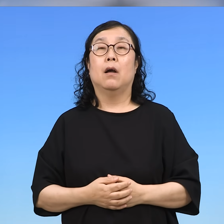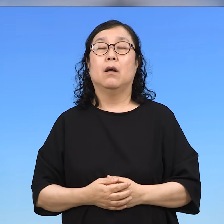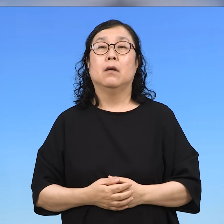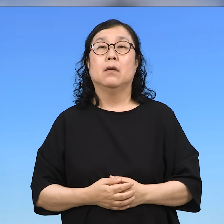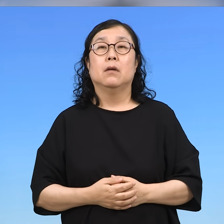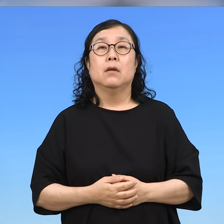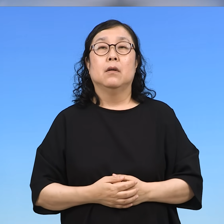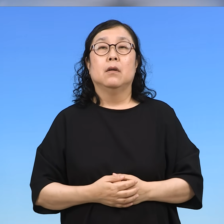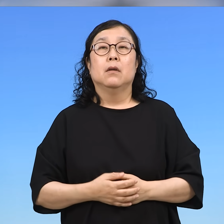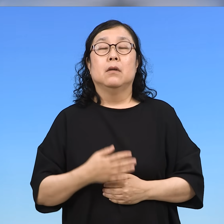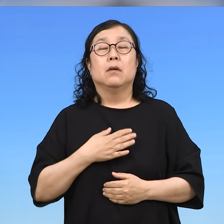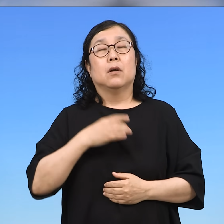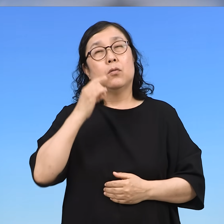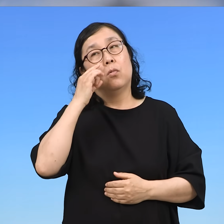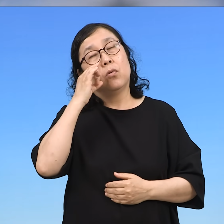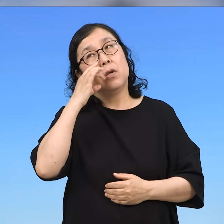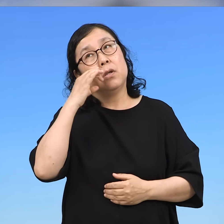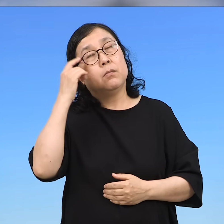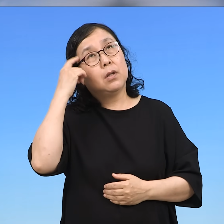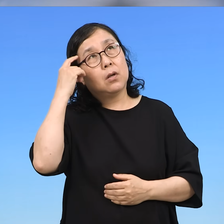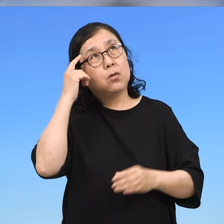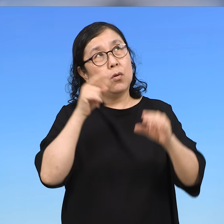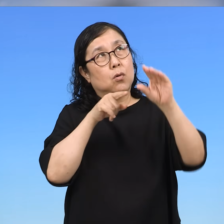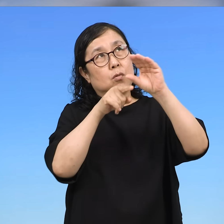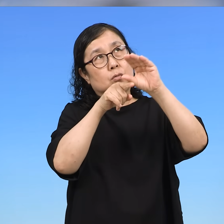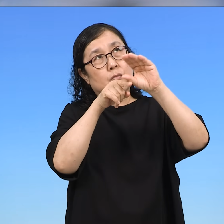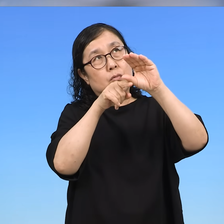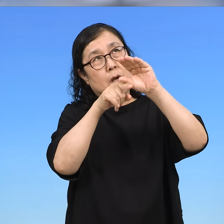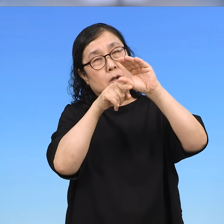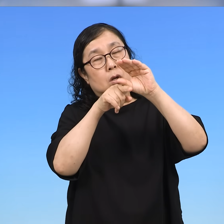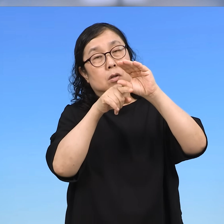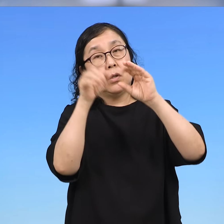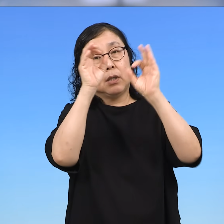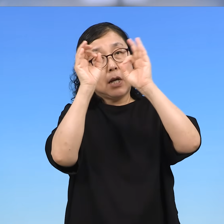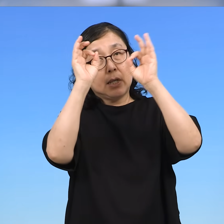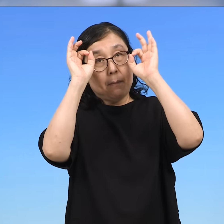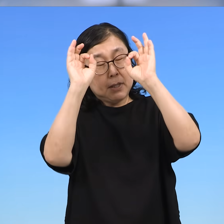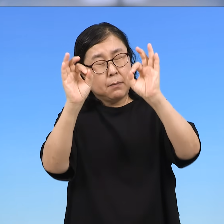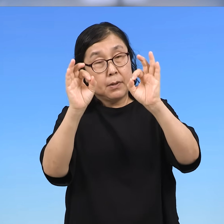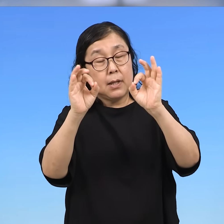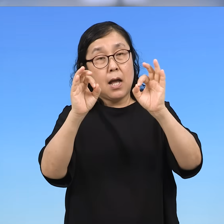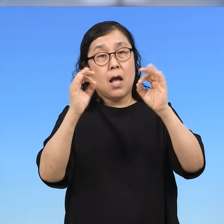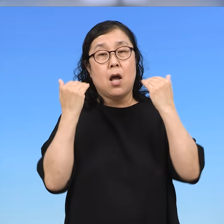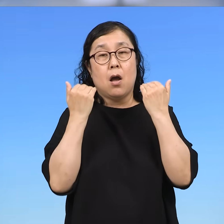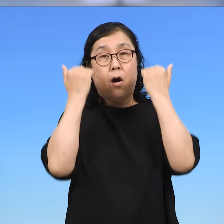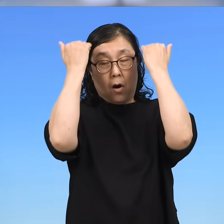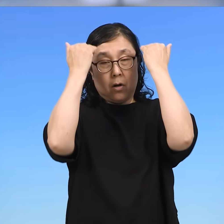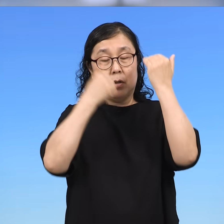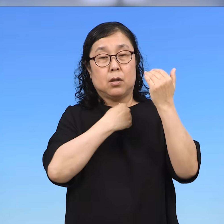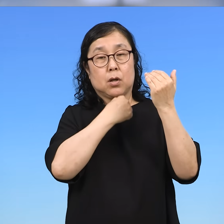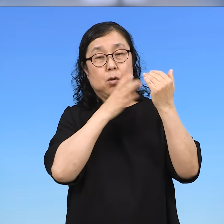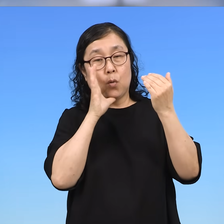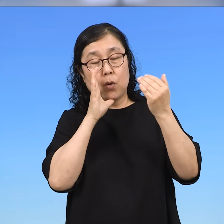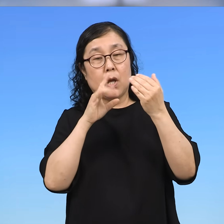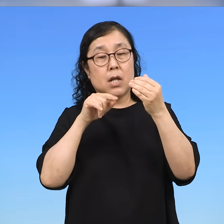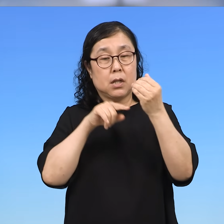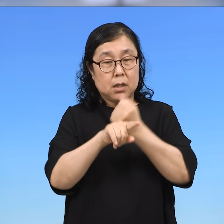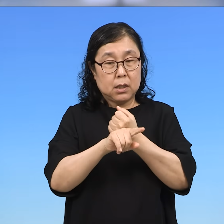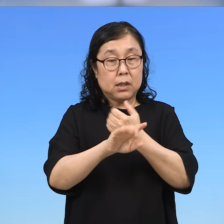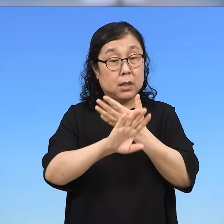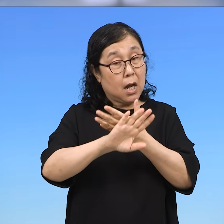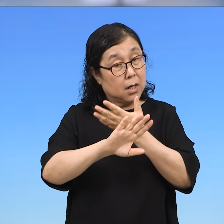겁니다. 그래서 제가 호기심이 생겨서 또 국어사전을 찾아봤습니다. 어른과 노인의 차이가